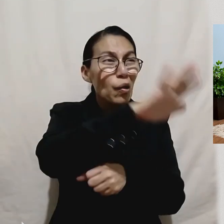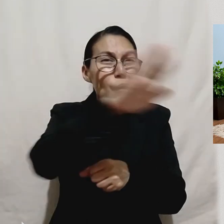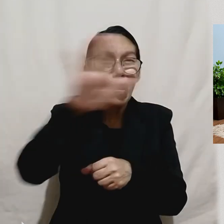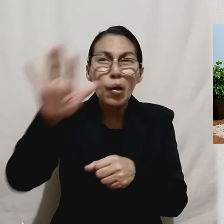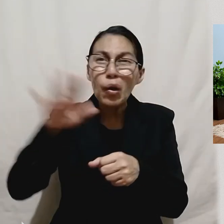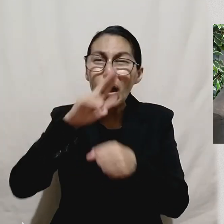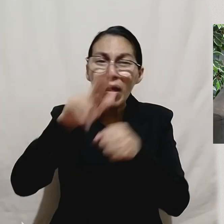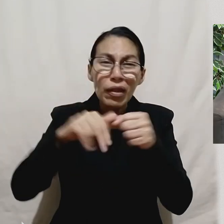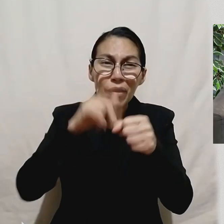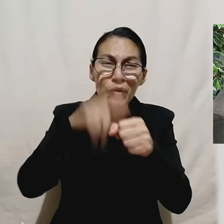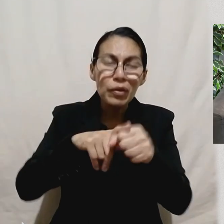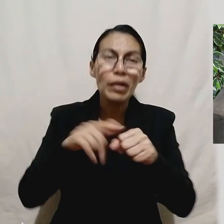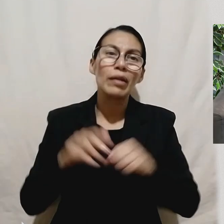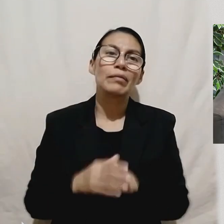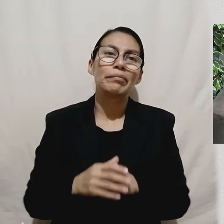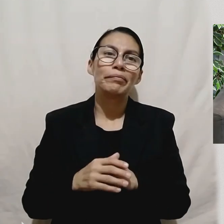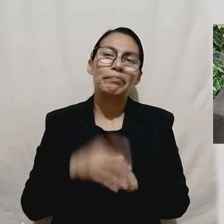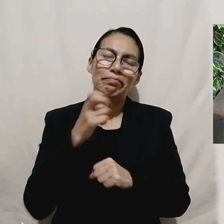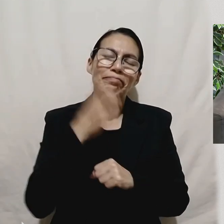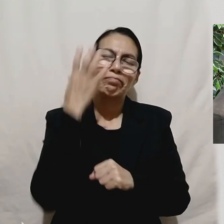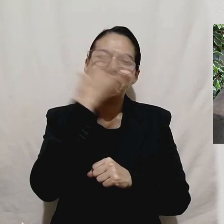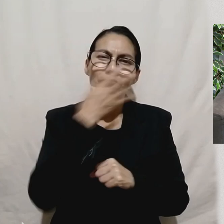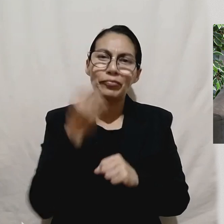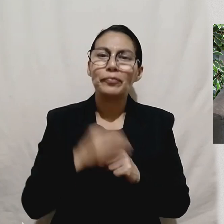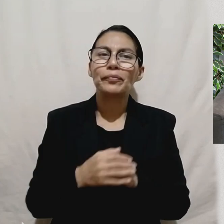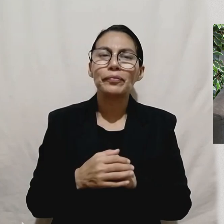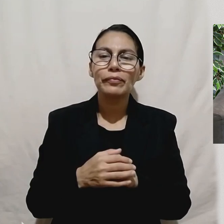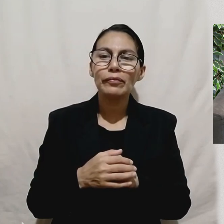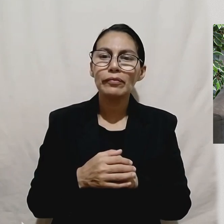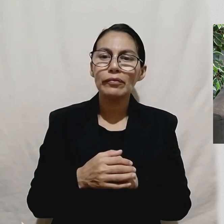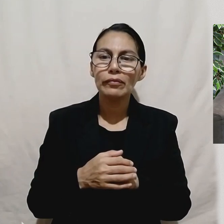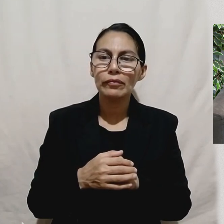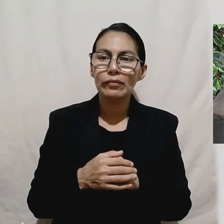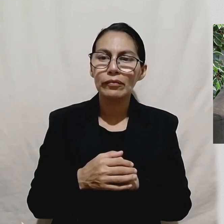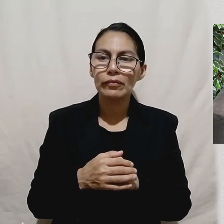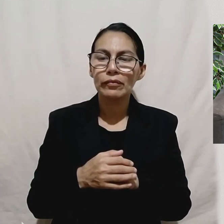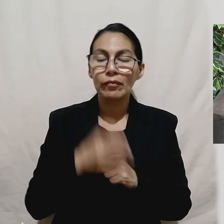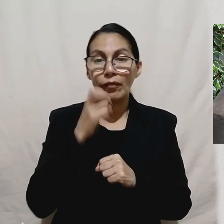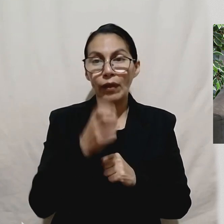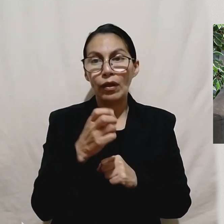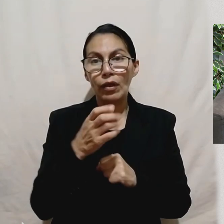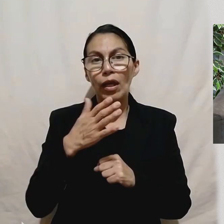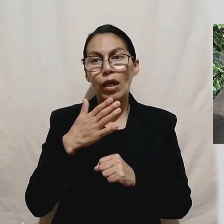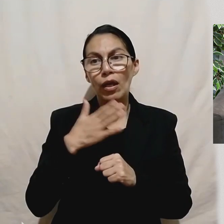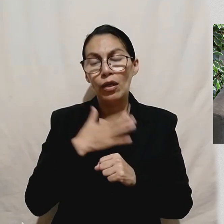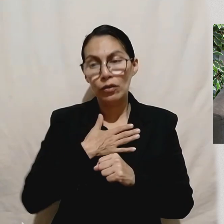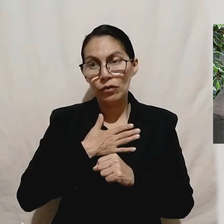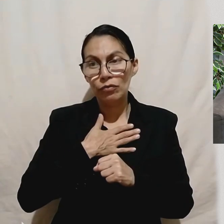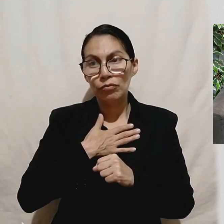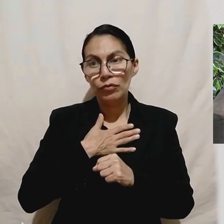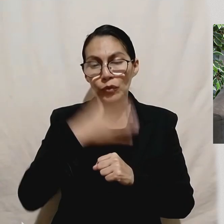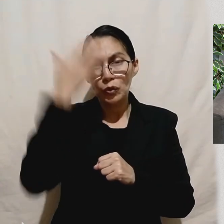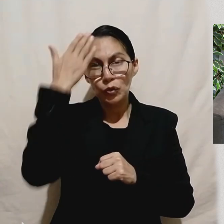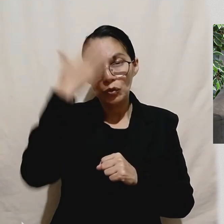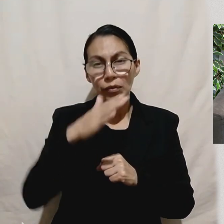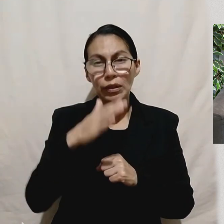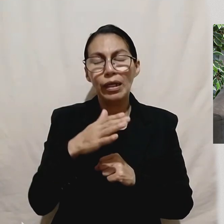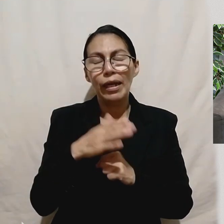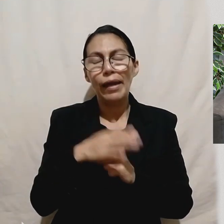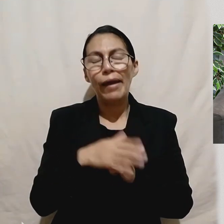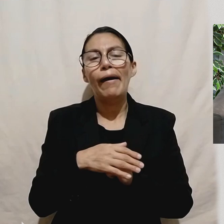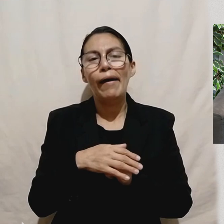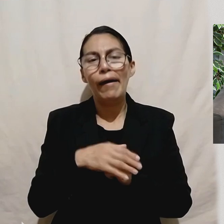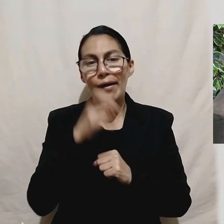conexión con la naturaleza no que es el segundo libro este de la palabra de Dios Entonces yo supe que gracias